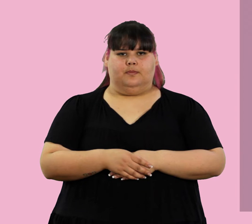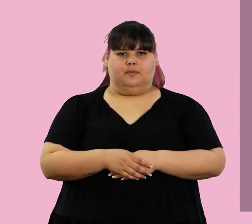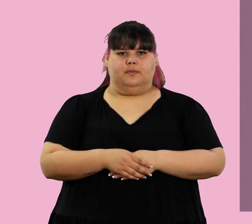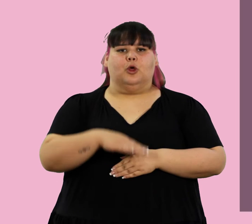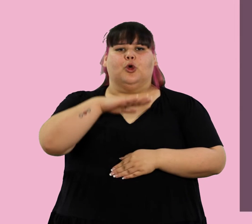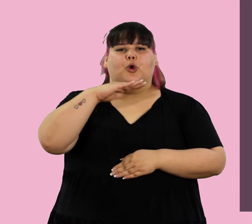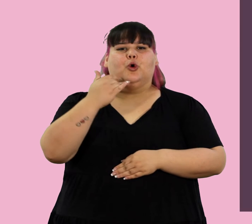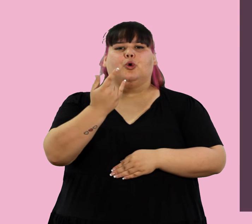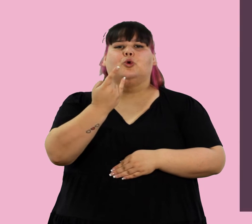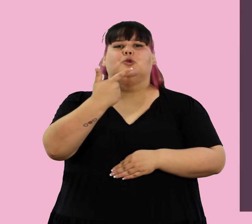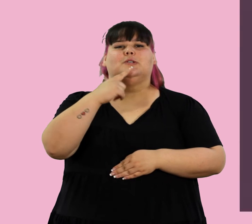¿Quién fue Justina?